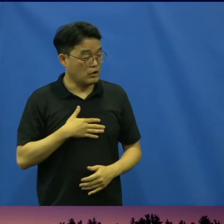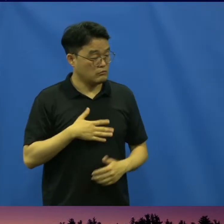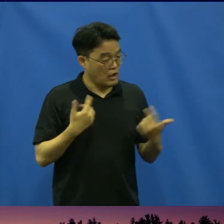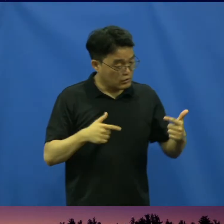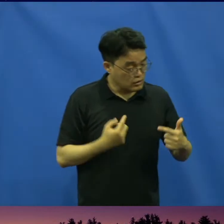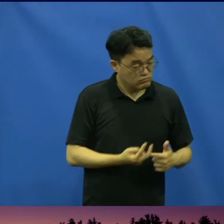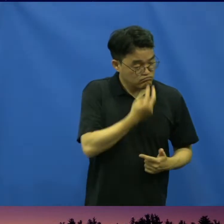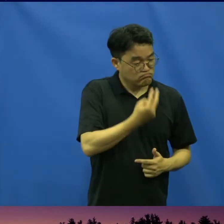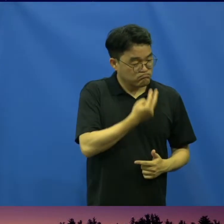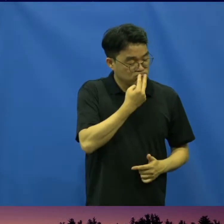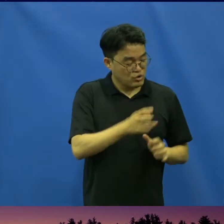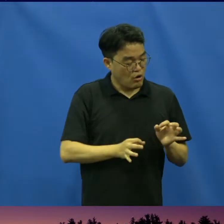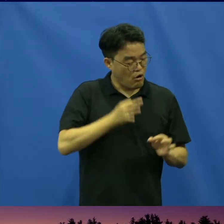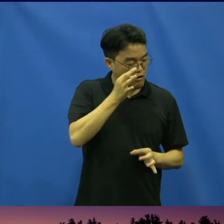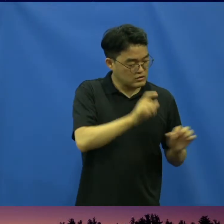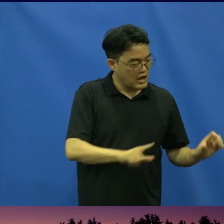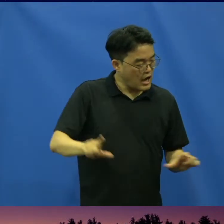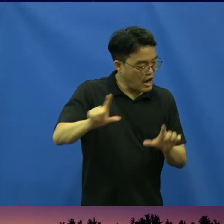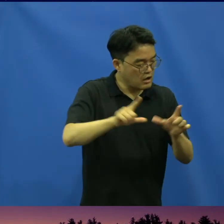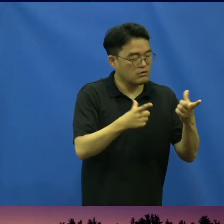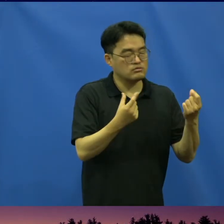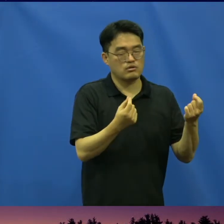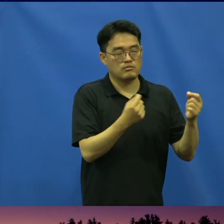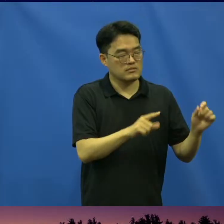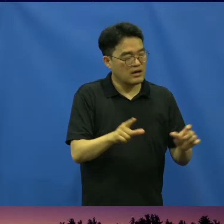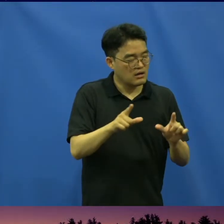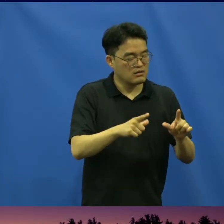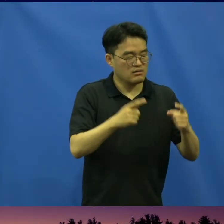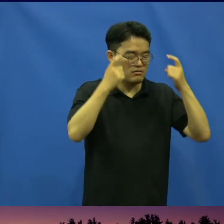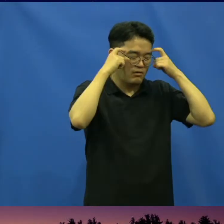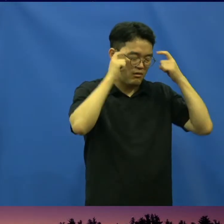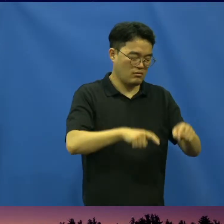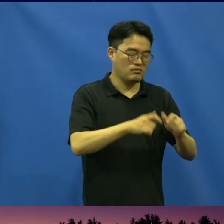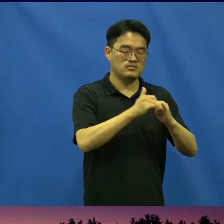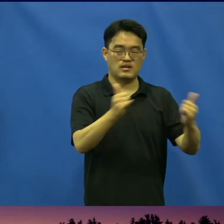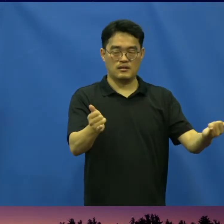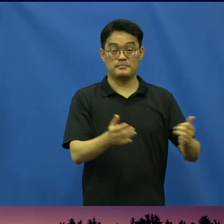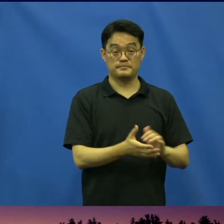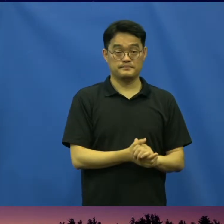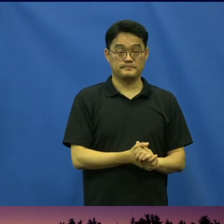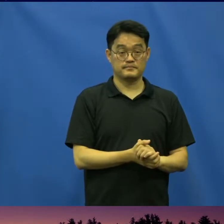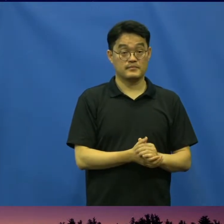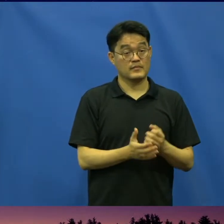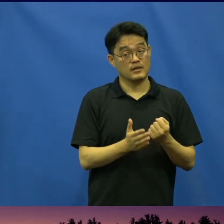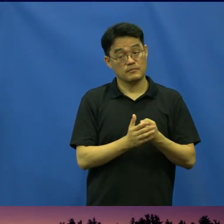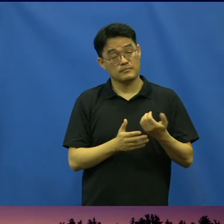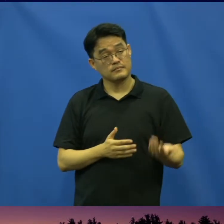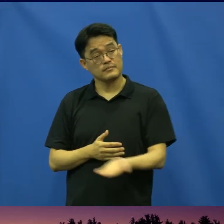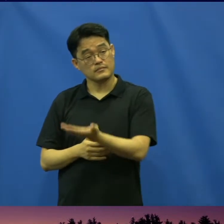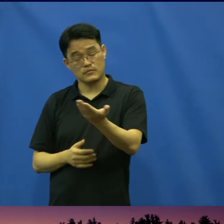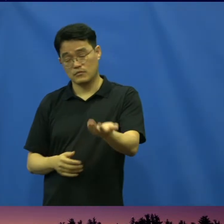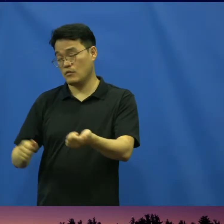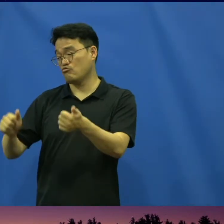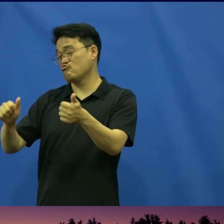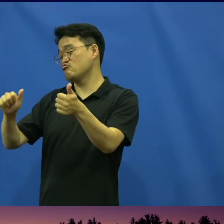유한함을 인정하는 게 중요해요. 죽음이 오면 모든 것은 종집을 찍습니다. 죽음은 그래서 절대 상실이에요.